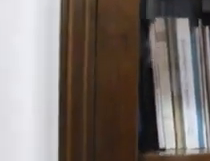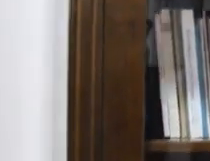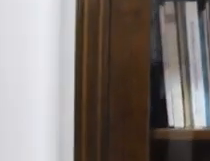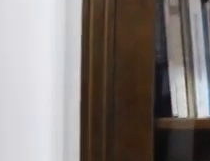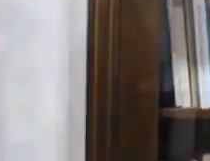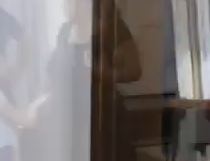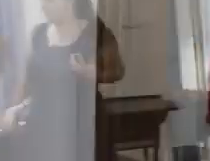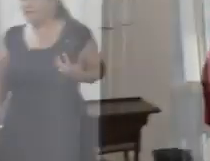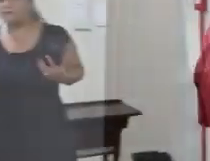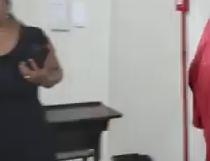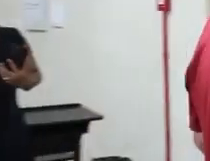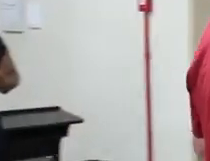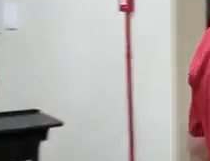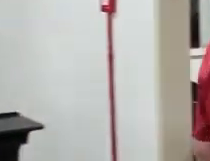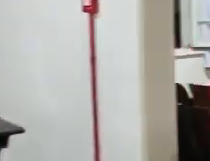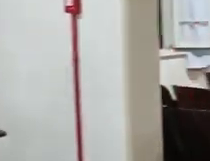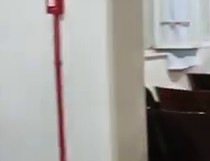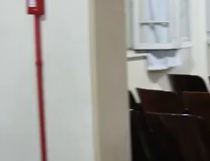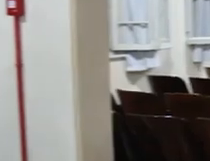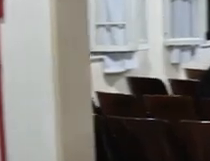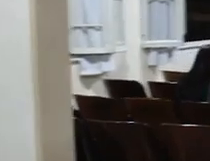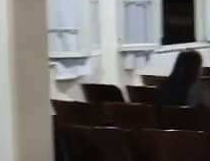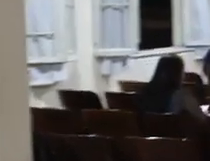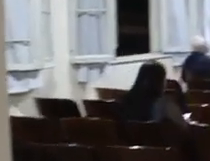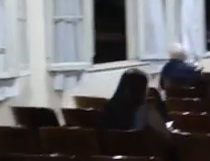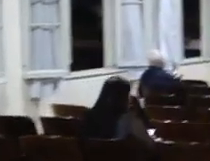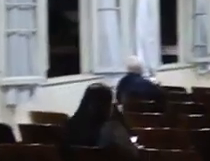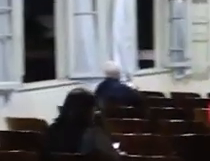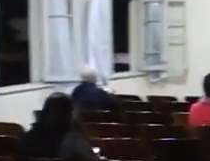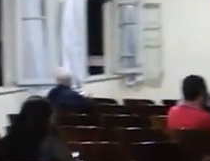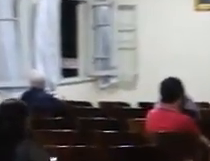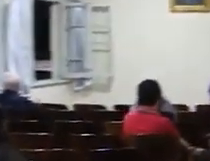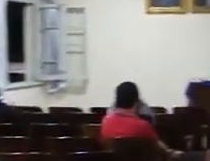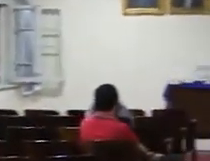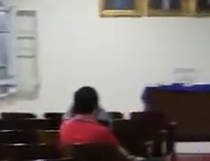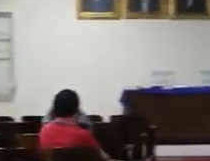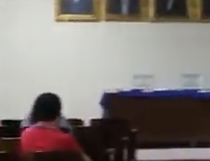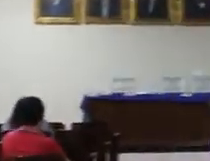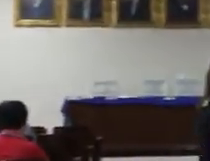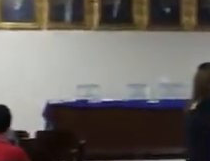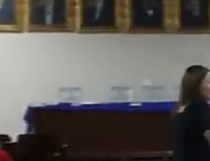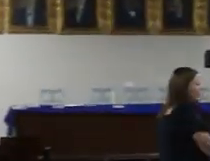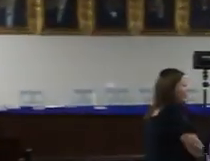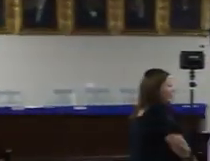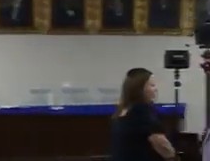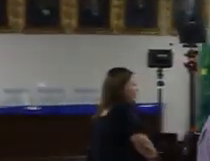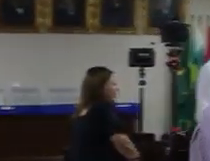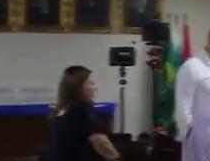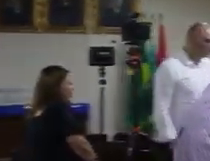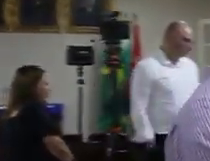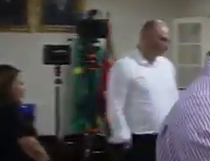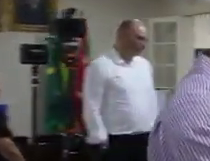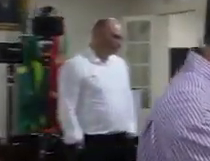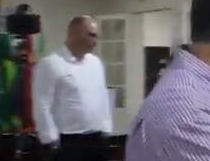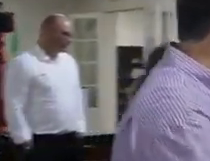passado. Esse silêncio está cheio de sons e essa escuridão está cheia de